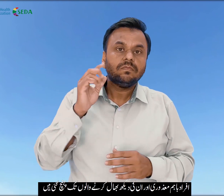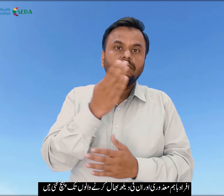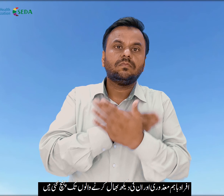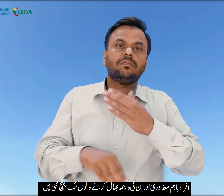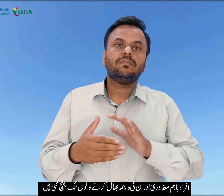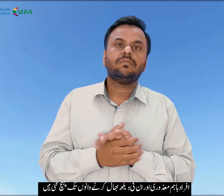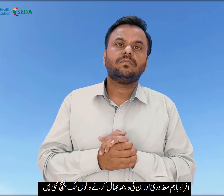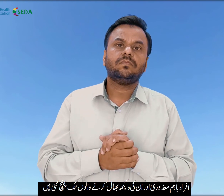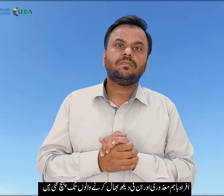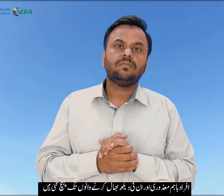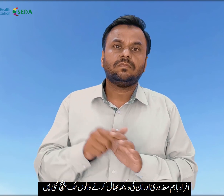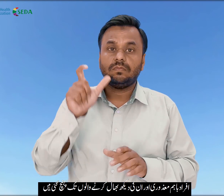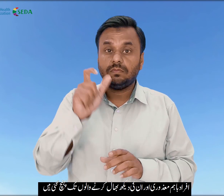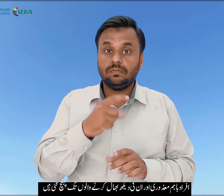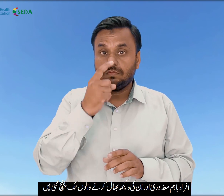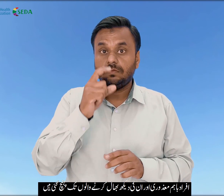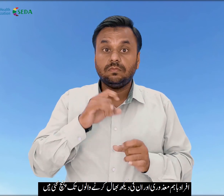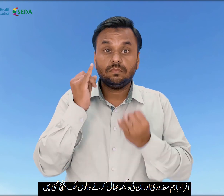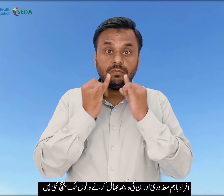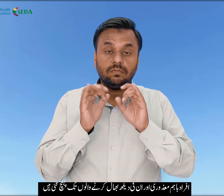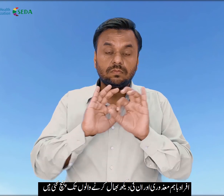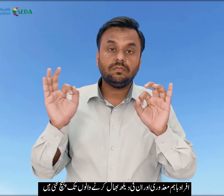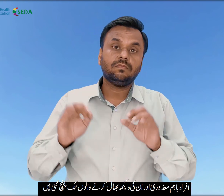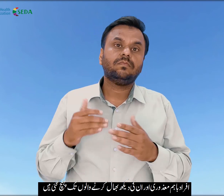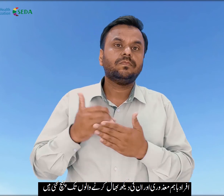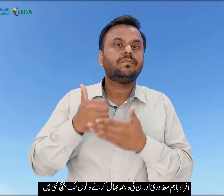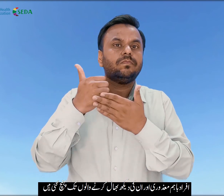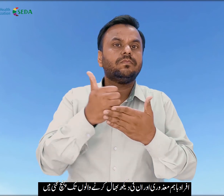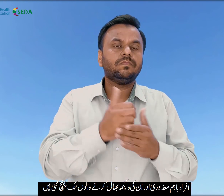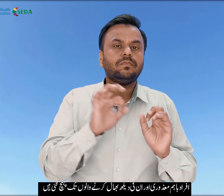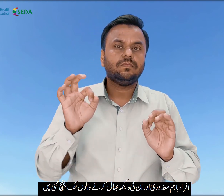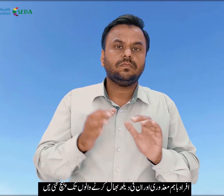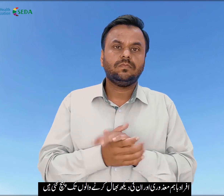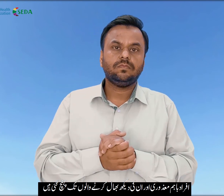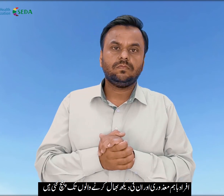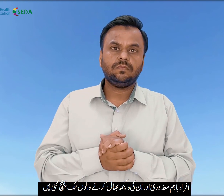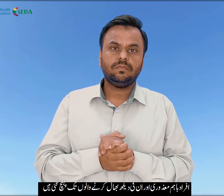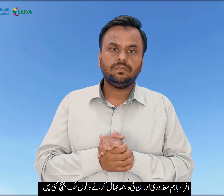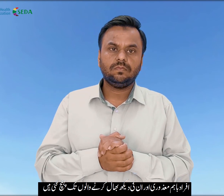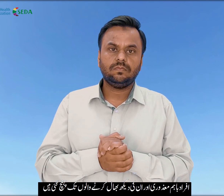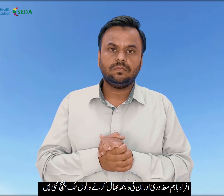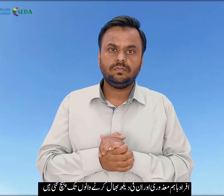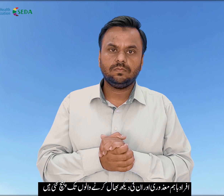باہم معذوری اور ان کی دیکھ بھال کرنے والوں تک پہنچ گئی ہیں۔